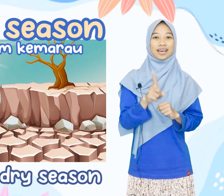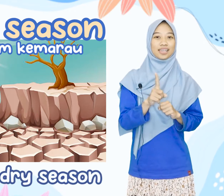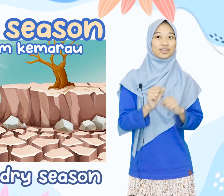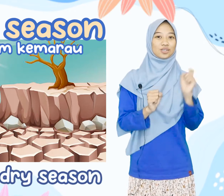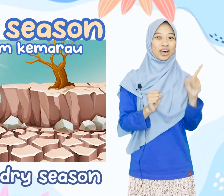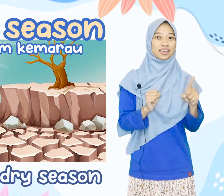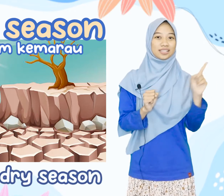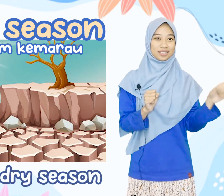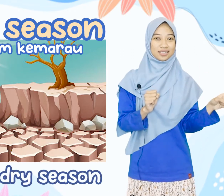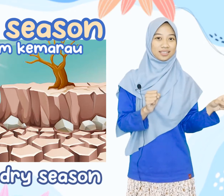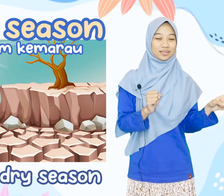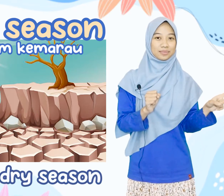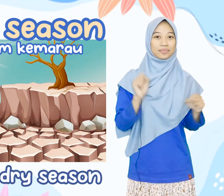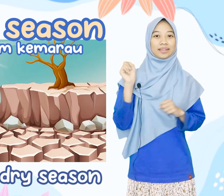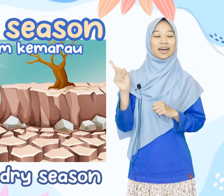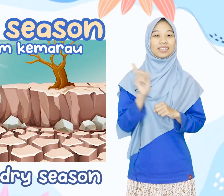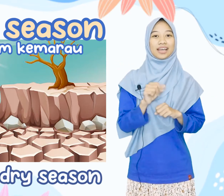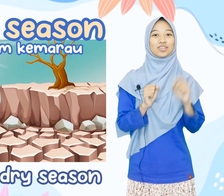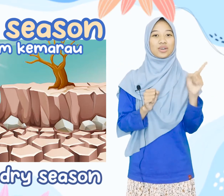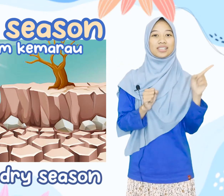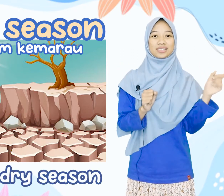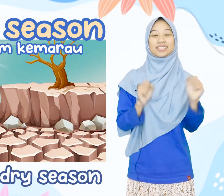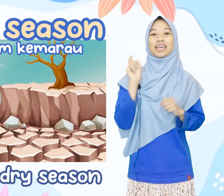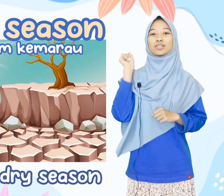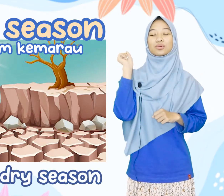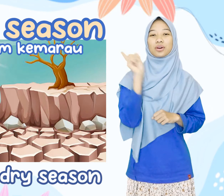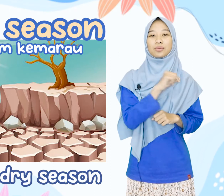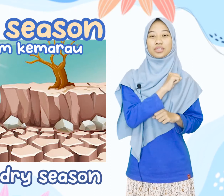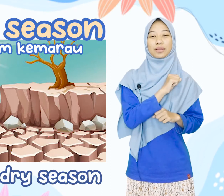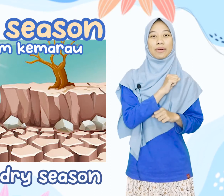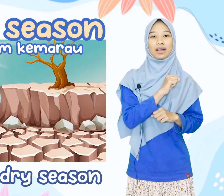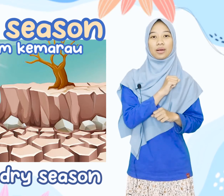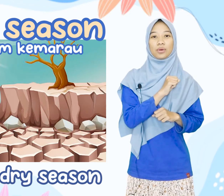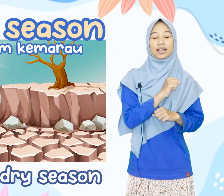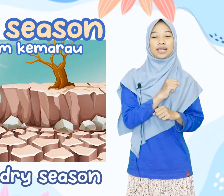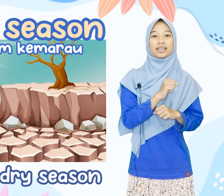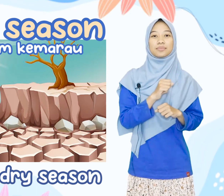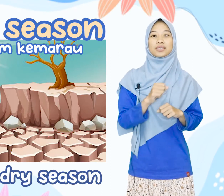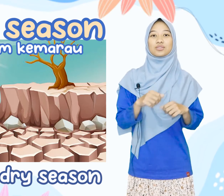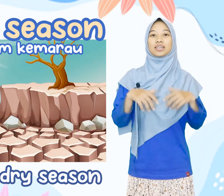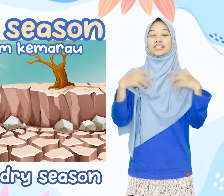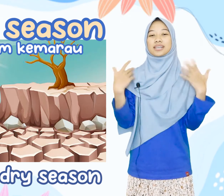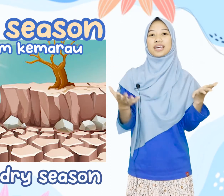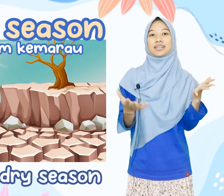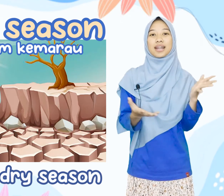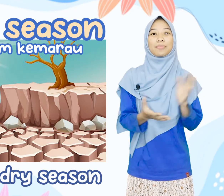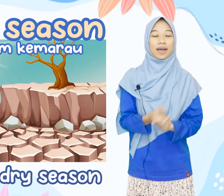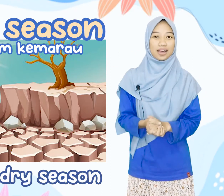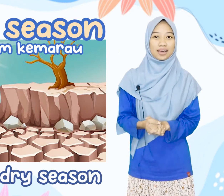like dry season. I like dry season. Saya suka musim kemarau. Nah, bisa juga dijelaskan kenapa?